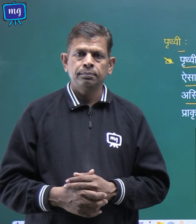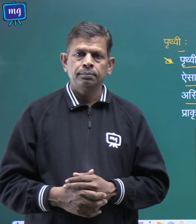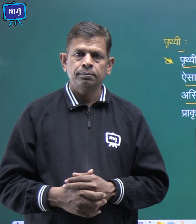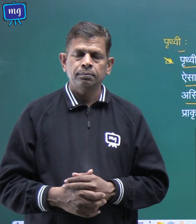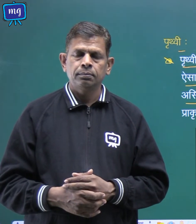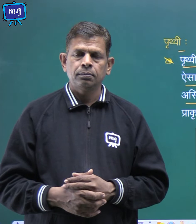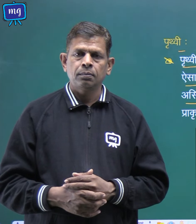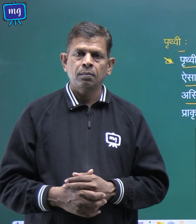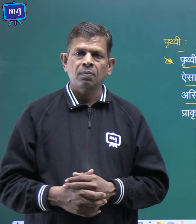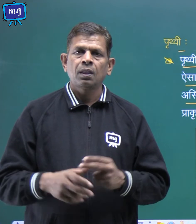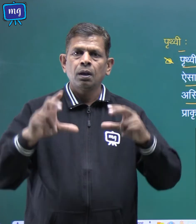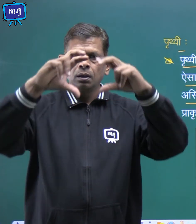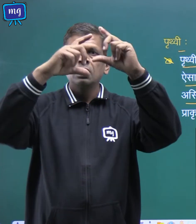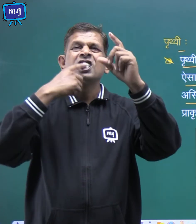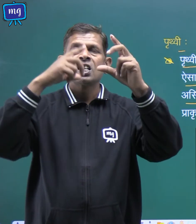चंद्रमा